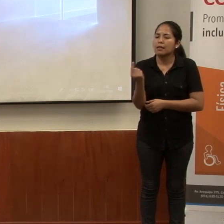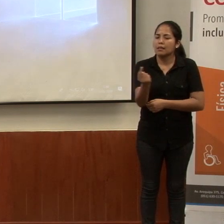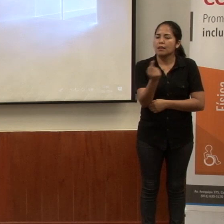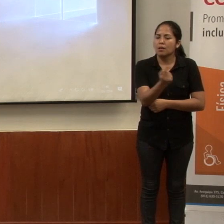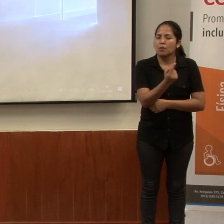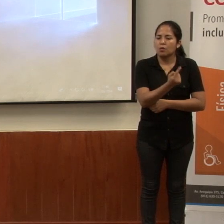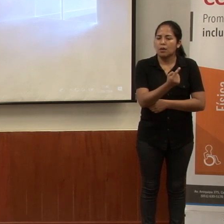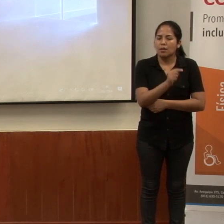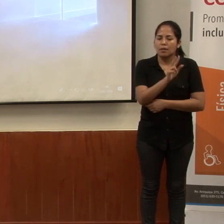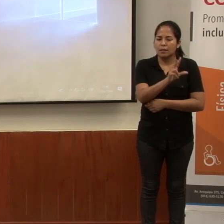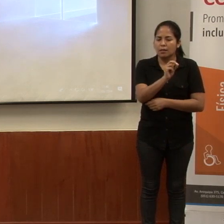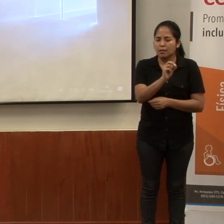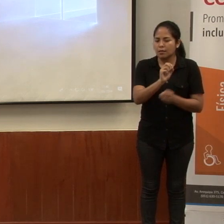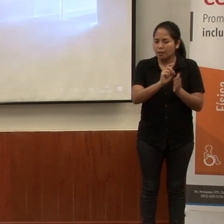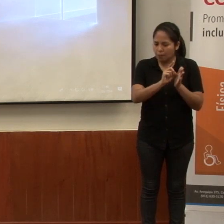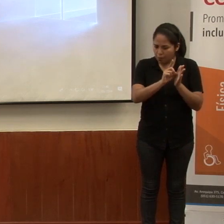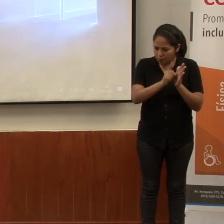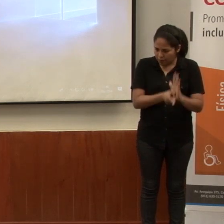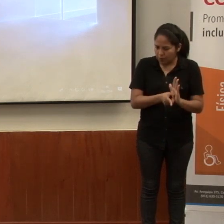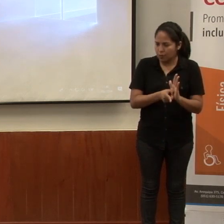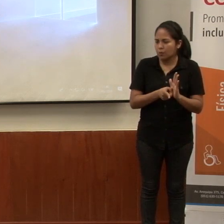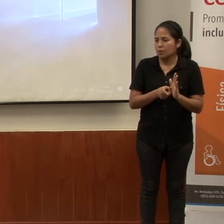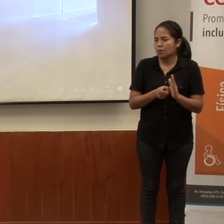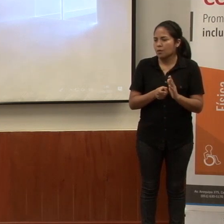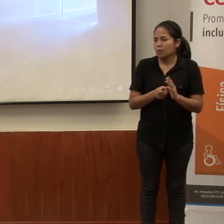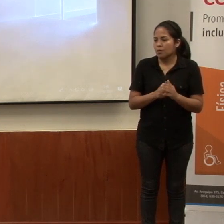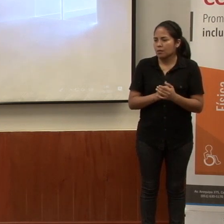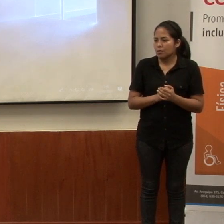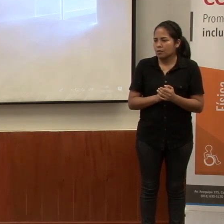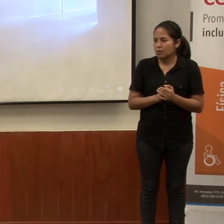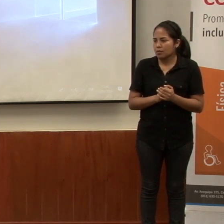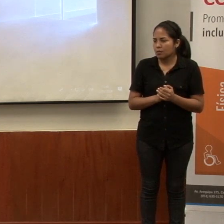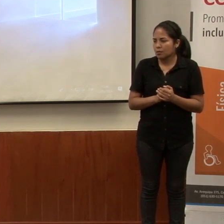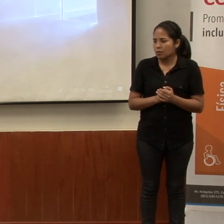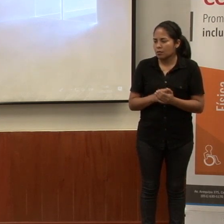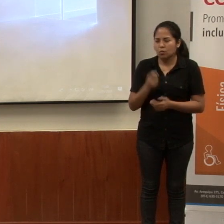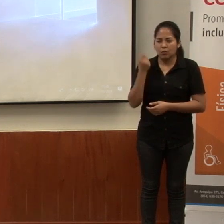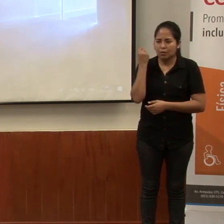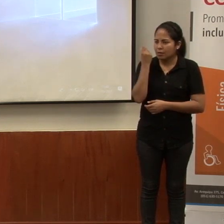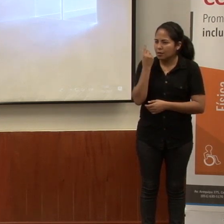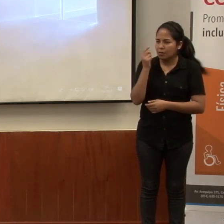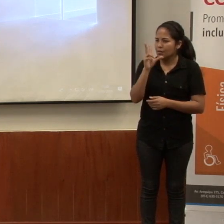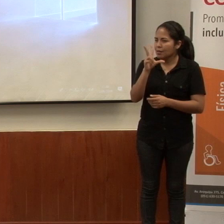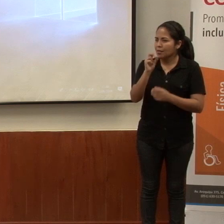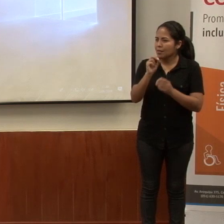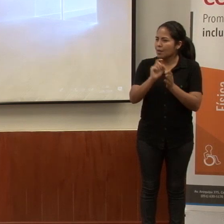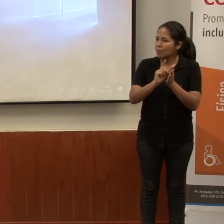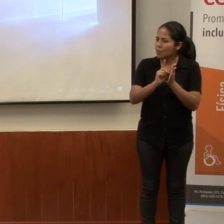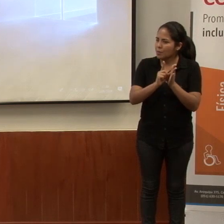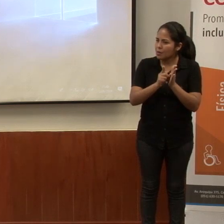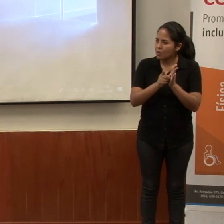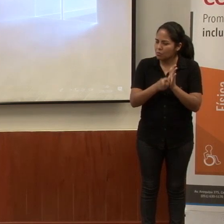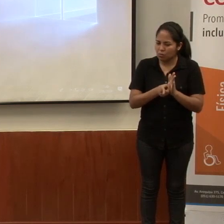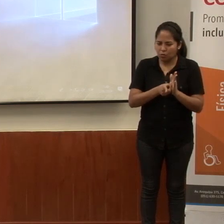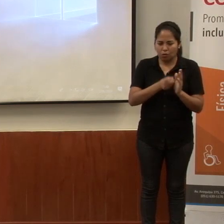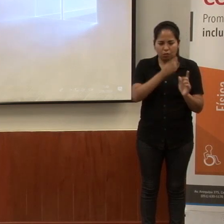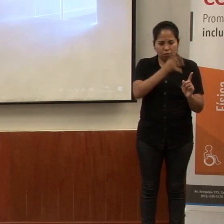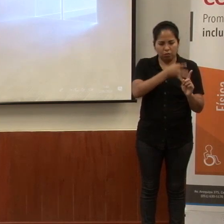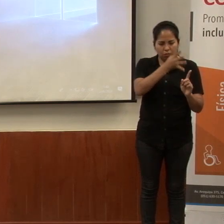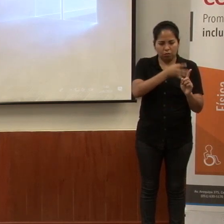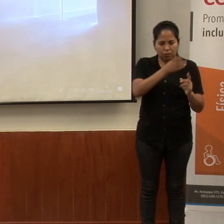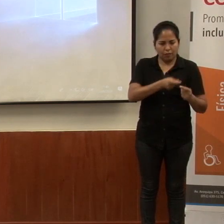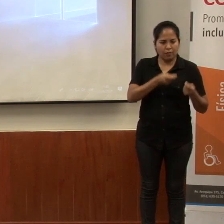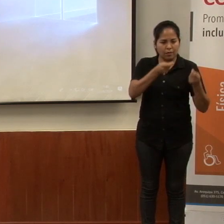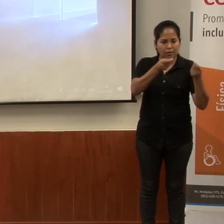pasó media hora para una evaluación. ¿Qué criterio en media hora uno puede dar